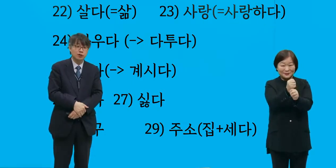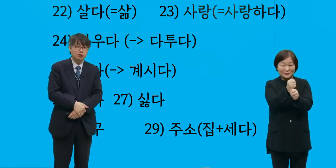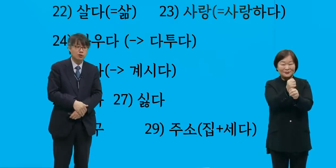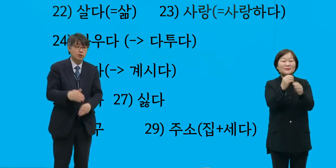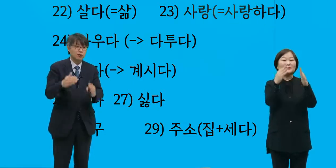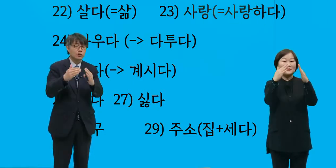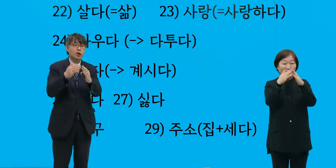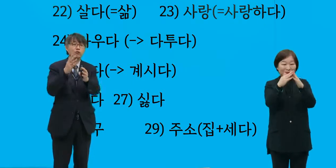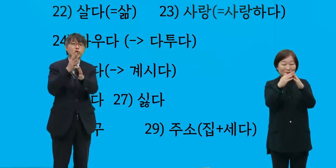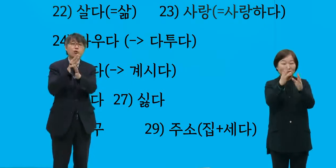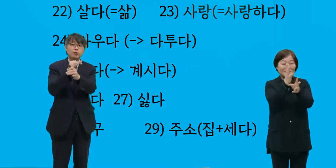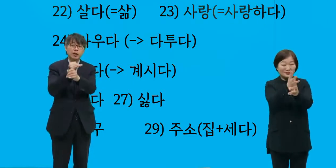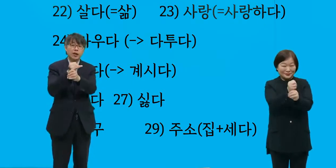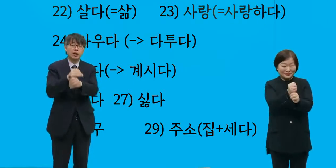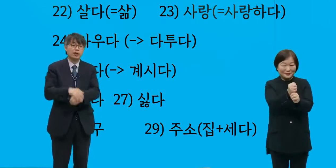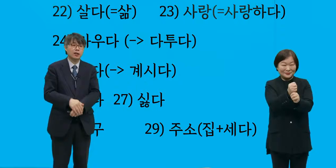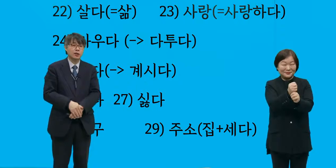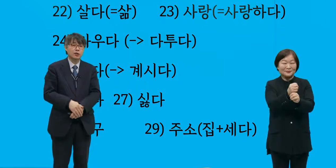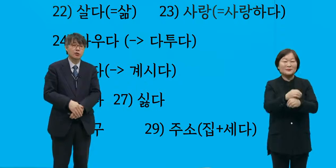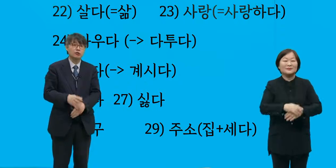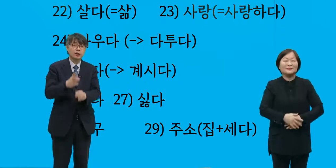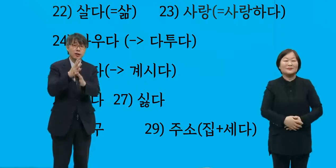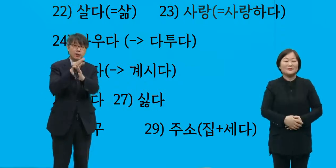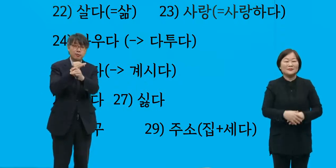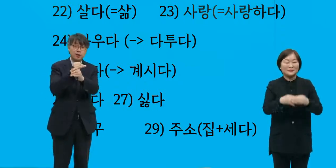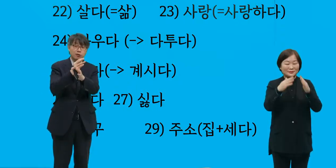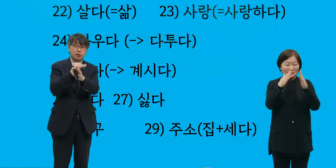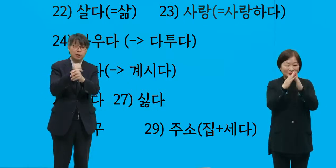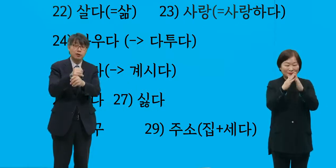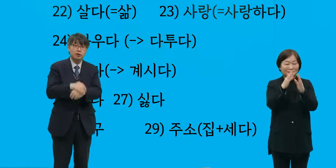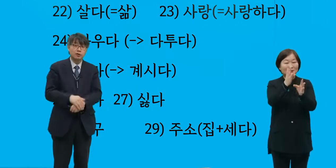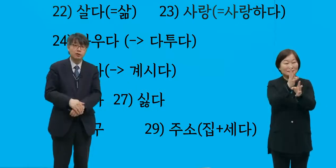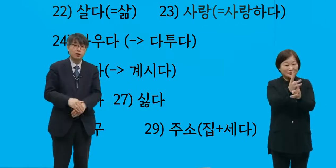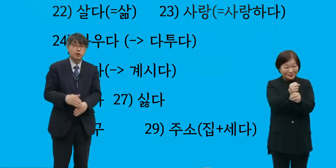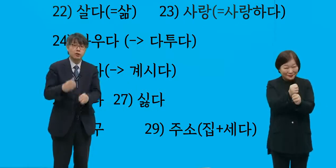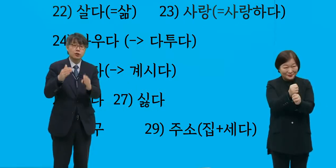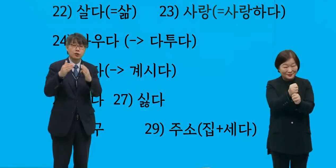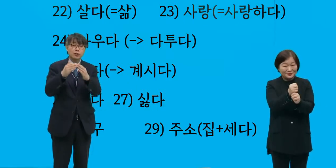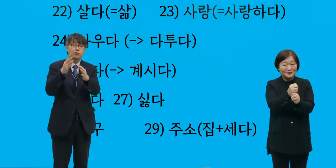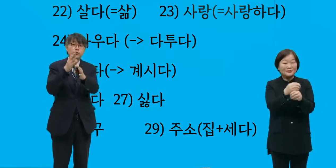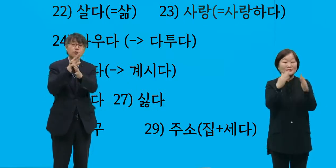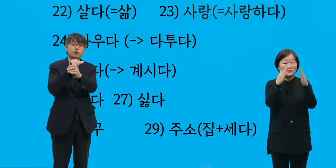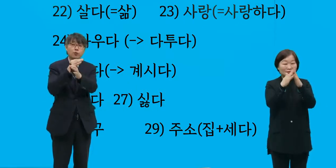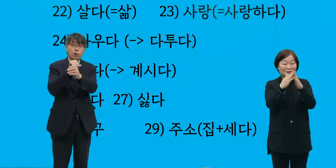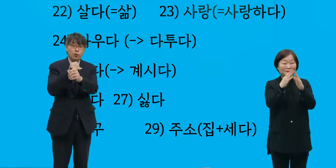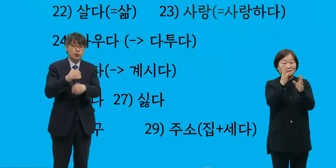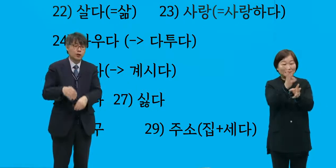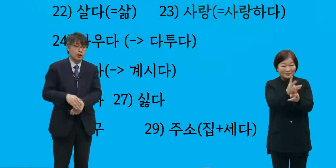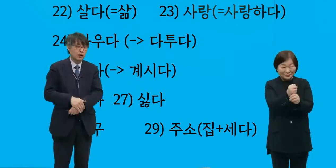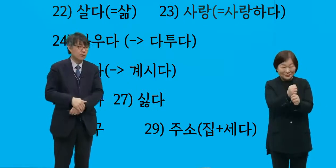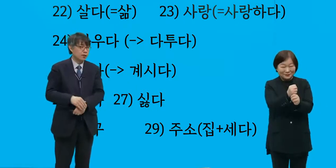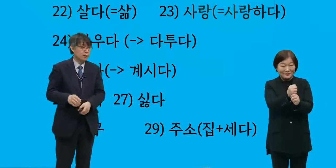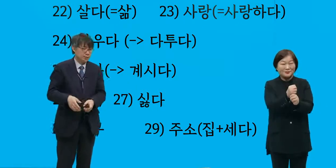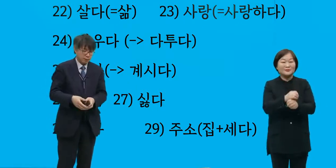그죠? 이게 주소입니다. 네, 숫자를 세는 겁니다. 숫자를 그래서 집, 주소 이렇게 하면 되겠습니다.